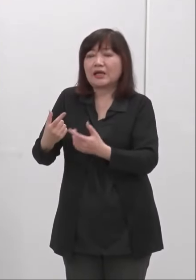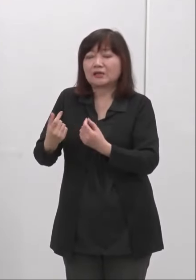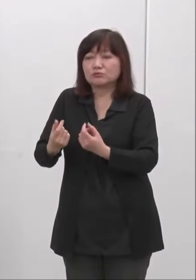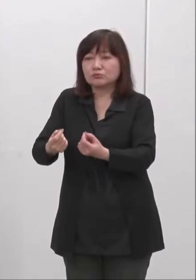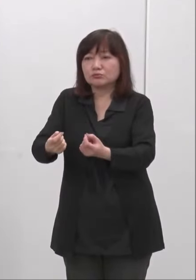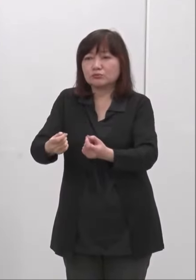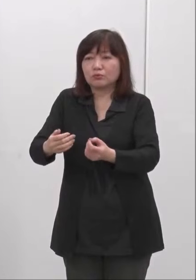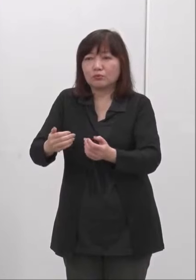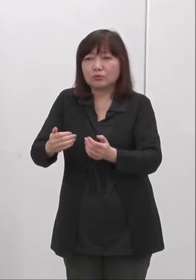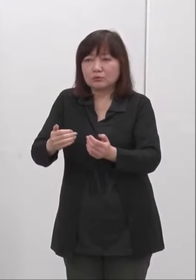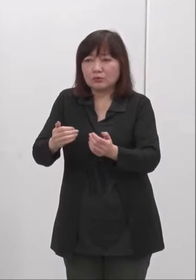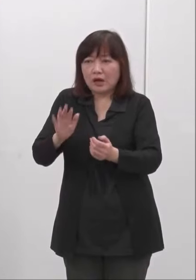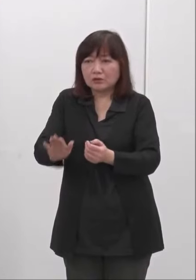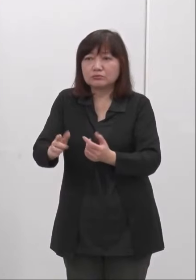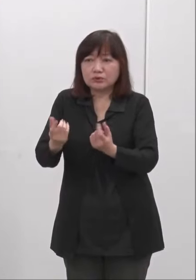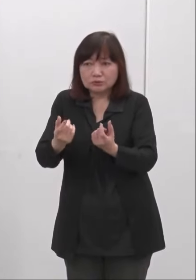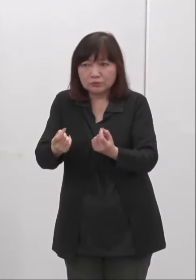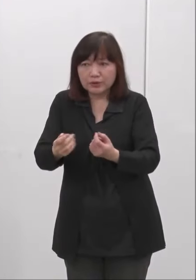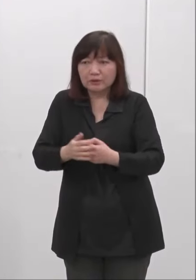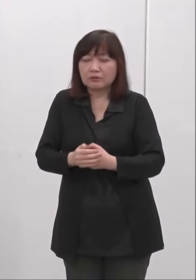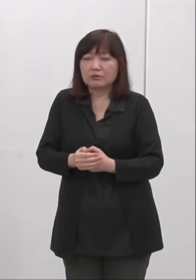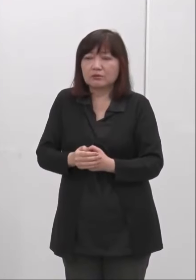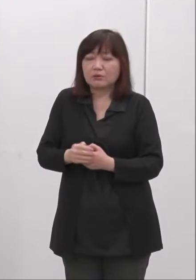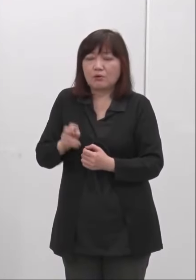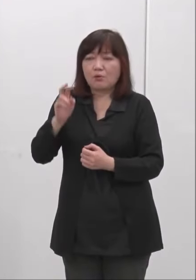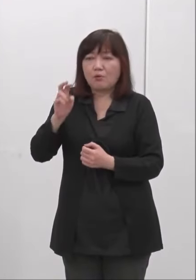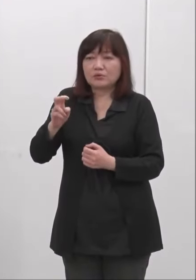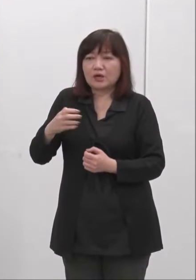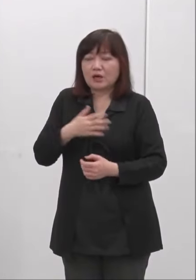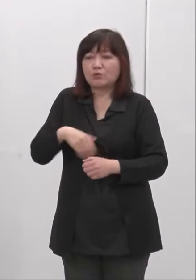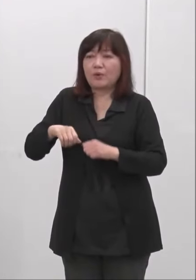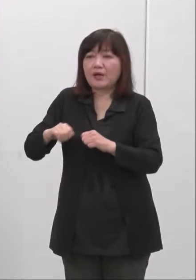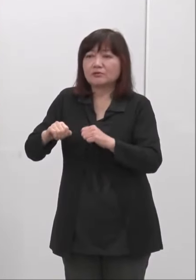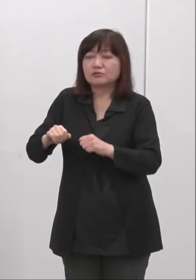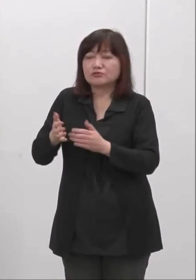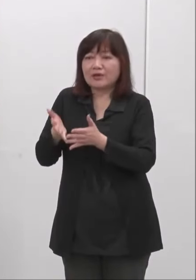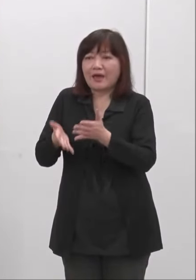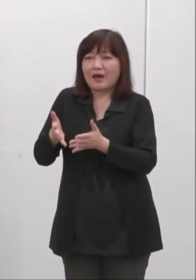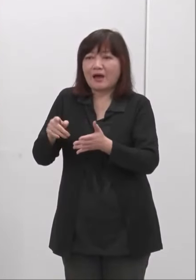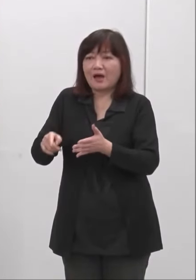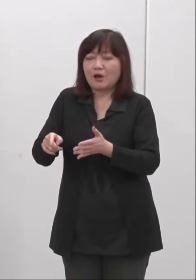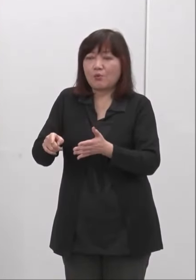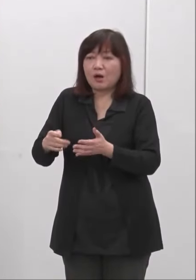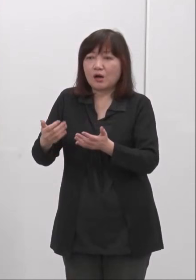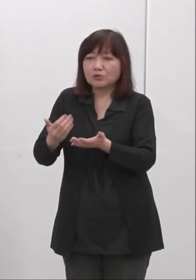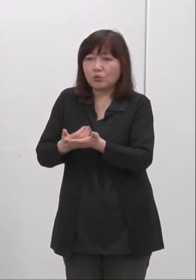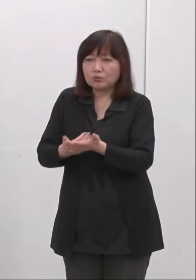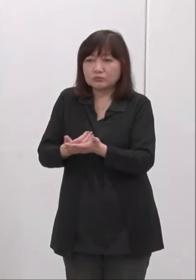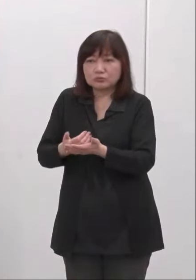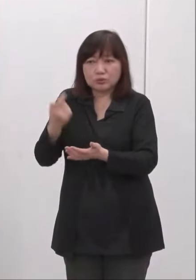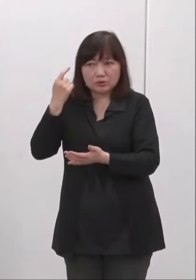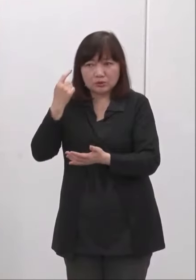幕後もですね、大阪ヘルスケアパビリオンに関してはこれ残すんですよね。